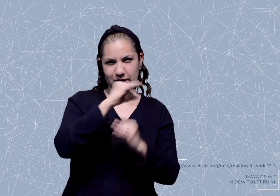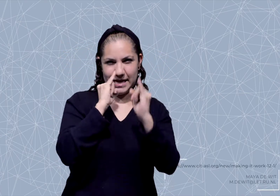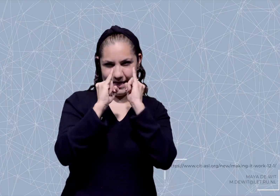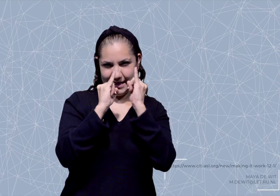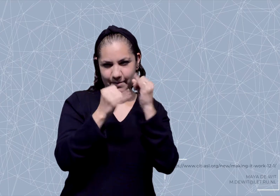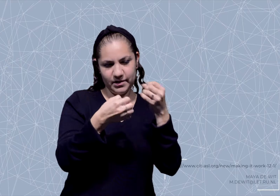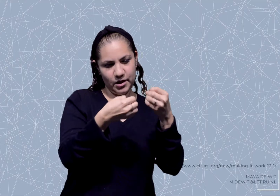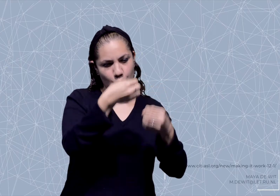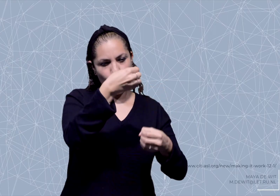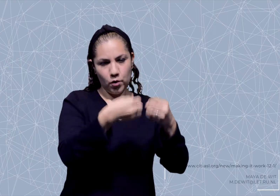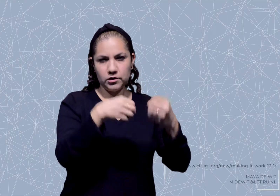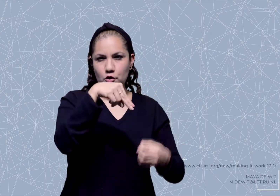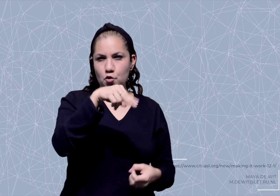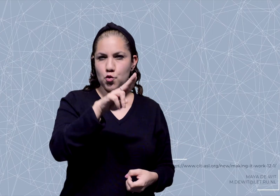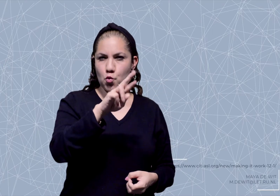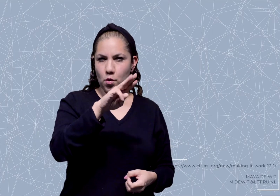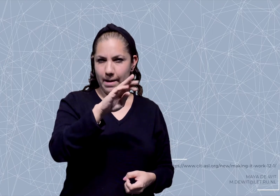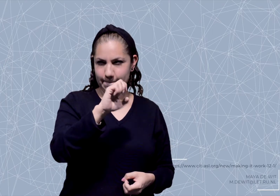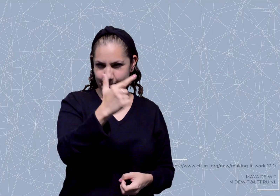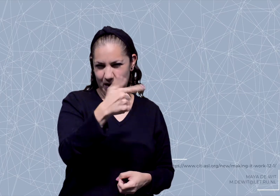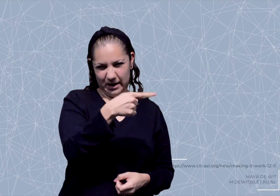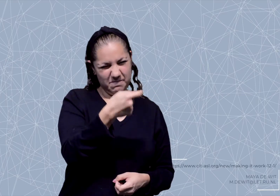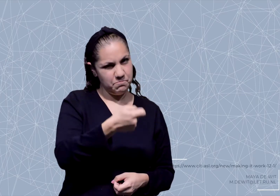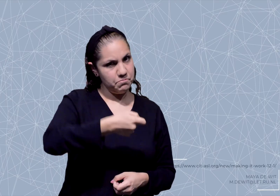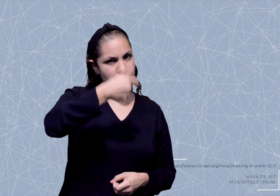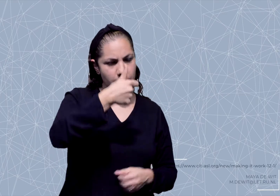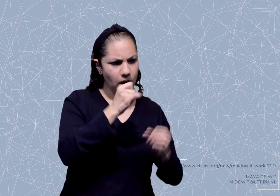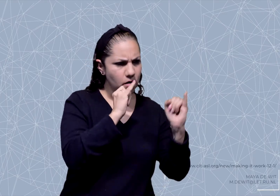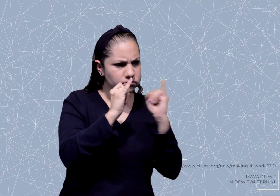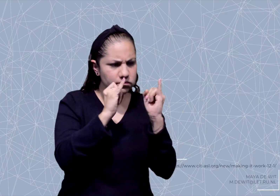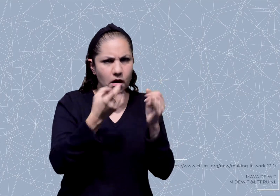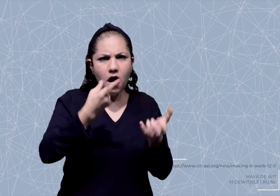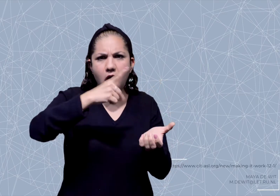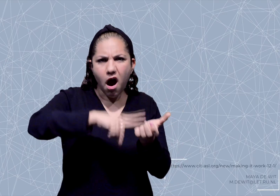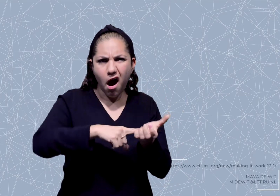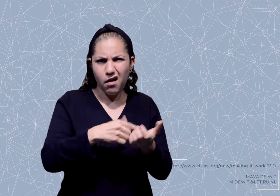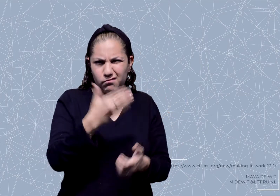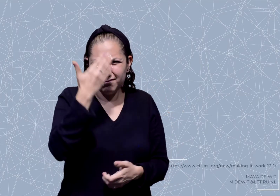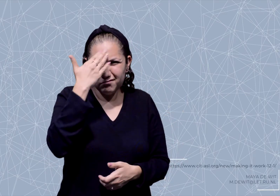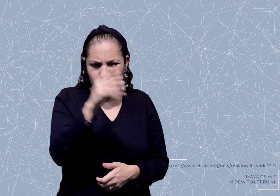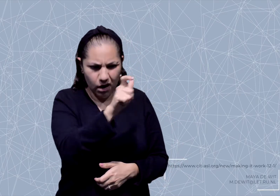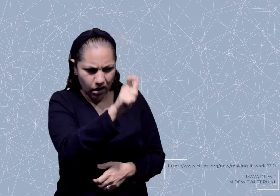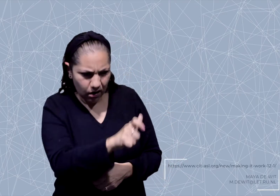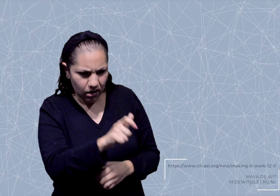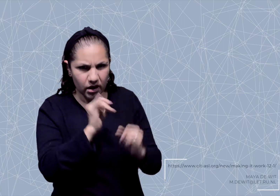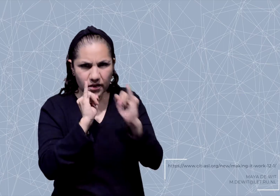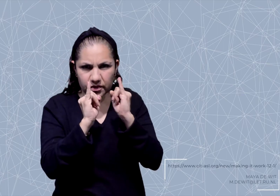conferencias. Esto un poco aunado a la experiencia del trabajo realizado en los juicios de Nuremberg.